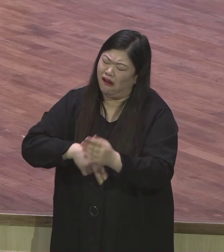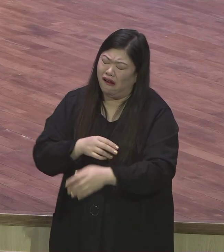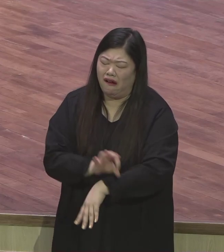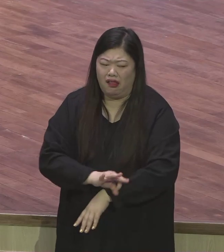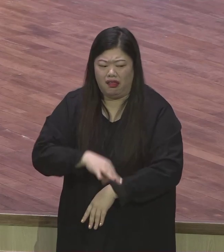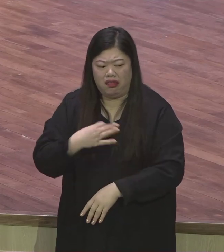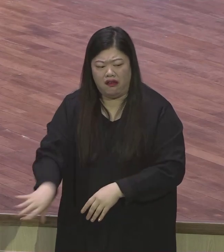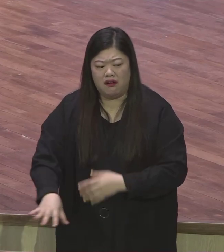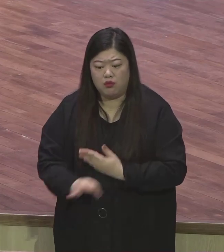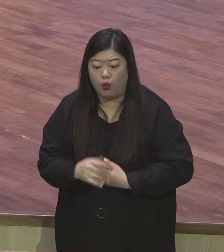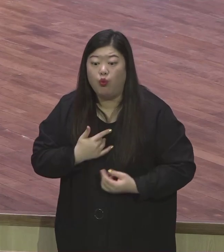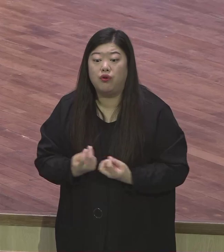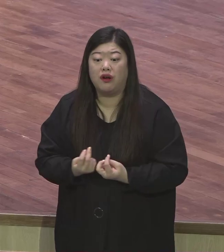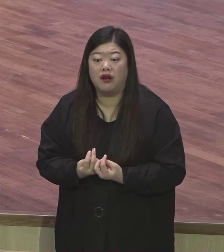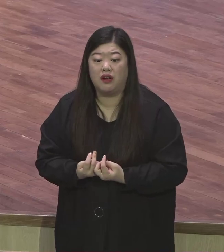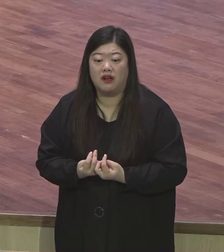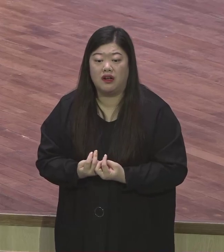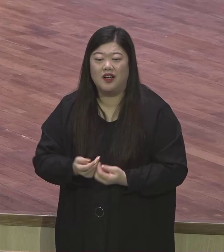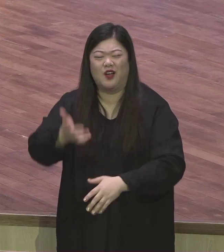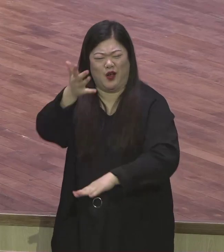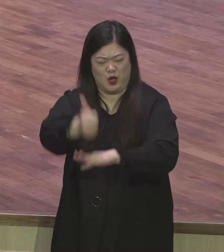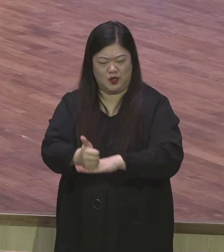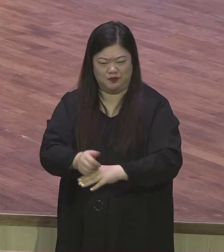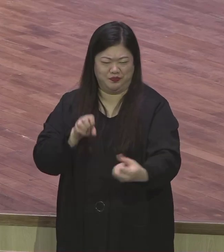여러분이 하고자 하는 일이 다른 사람이 유익이 되고